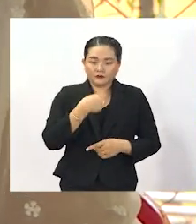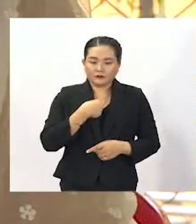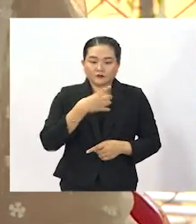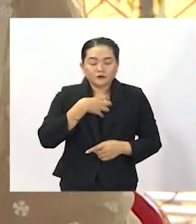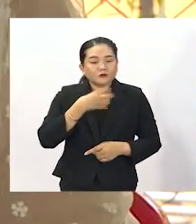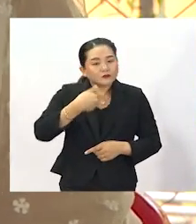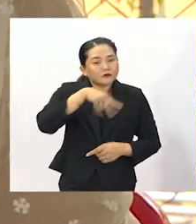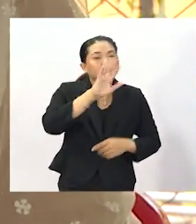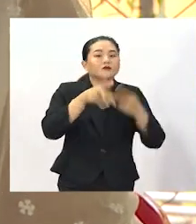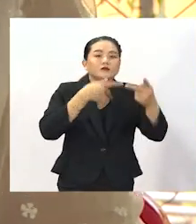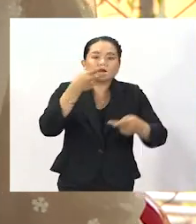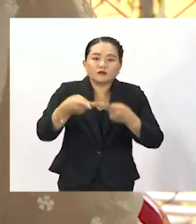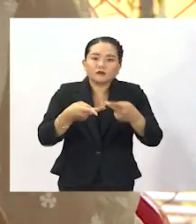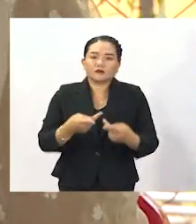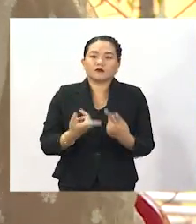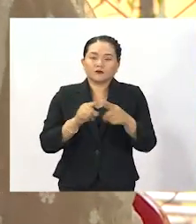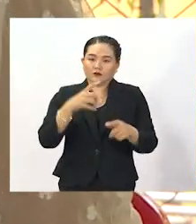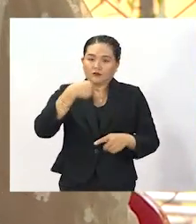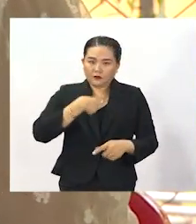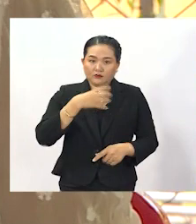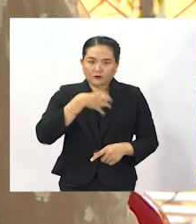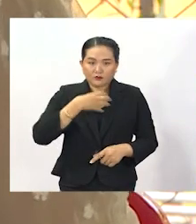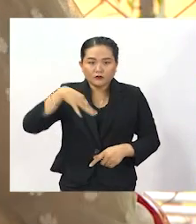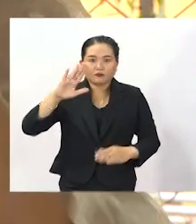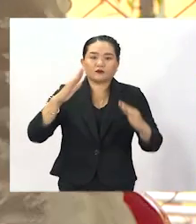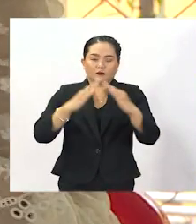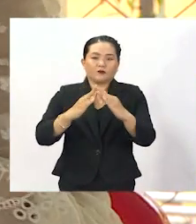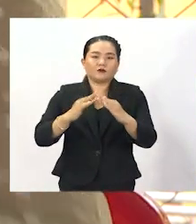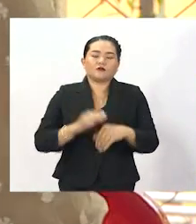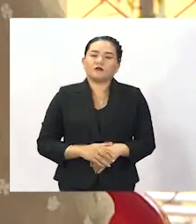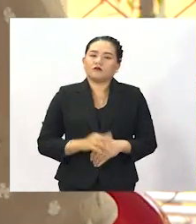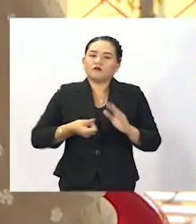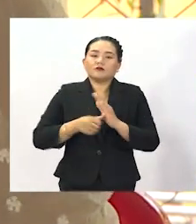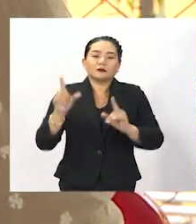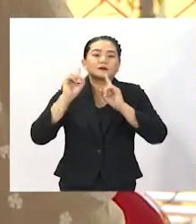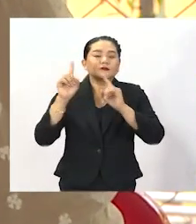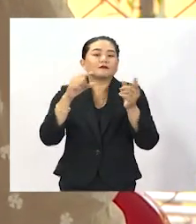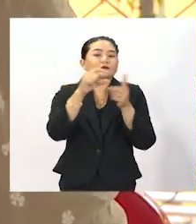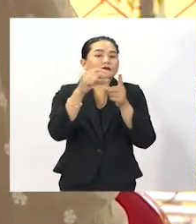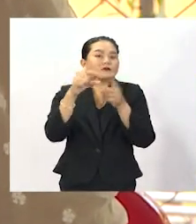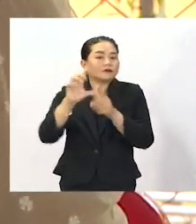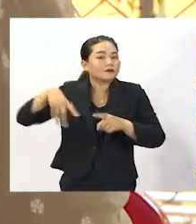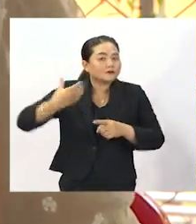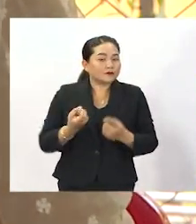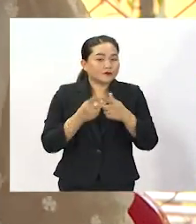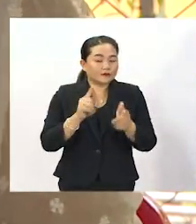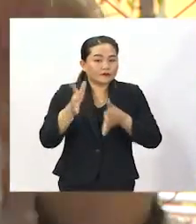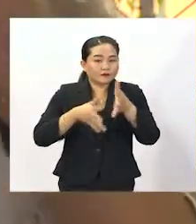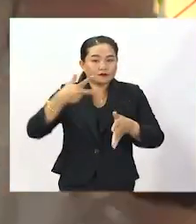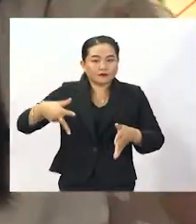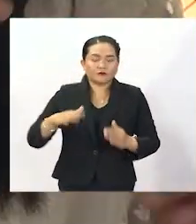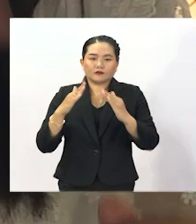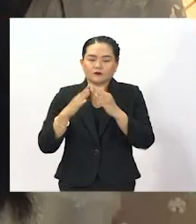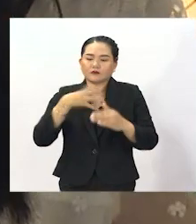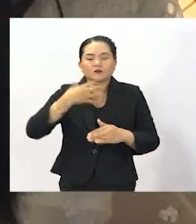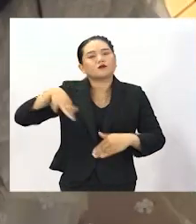ចង់ទៅផ្ទះប៉ុន្តែជាខ្ញុំចង់ទៅផ្ទះអានឹងនិយាយតាមពាក្យខ្មែរប៉ុន្តែសញ្ញាមនុស្សថ្លង់គ្រាន់តែផ្ទះ